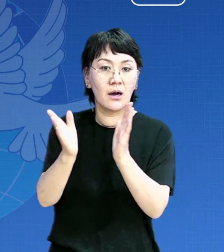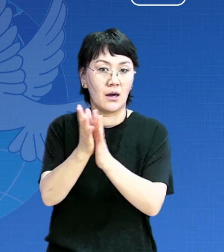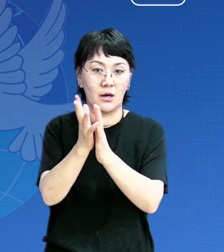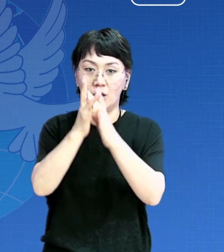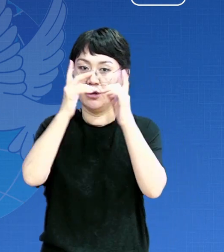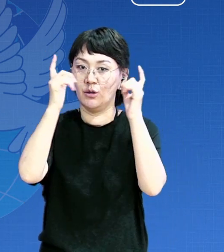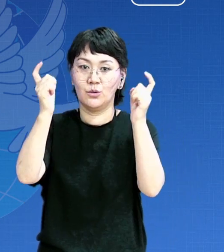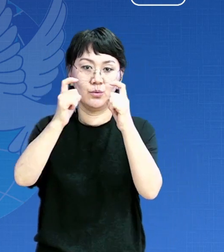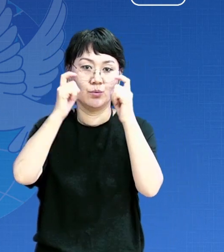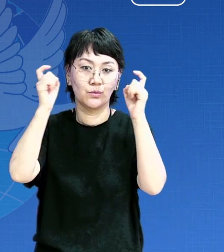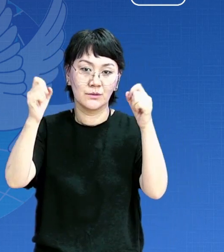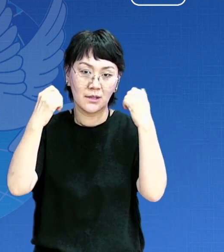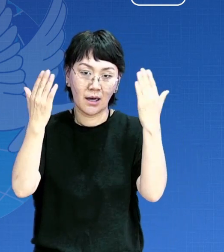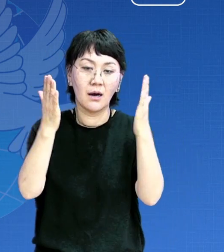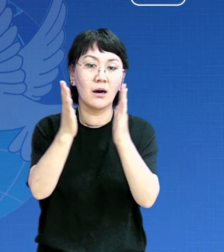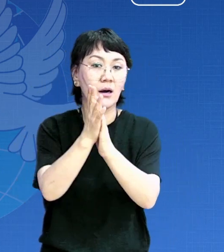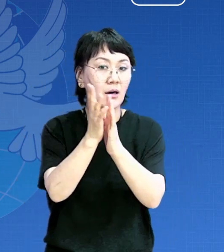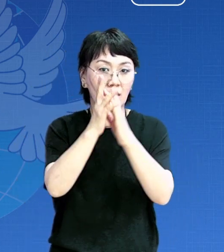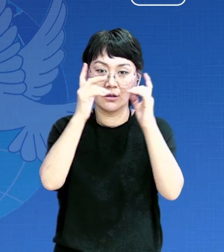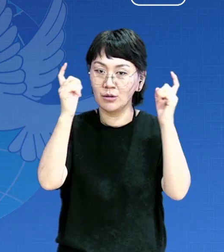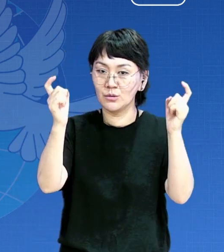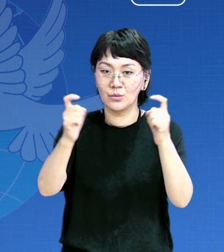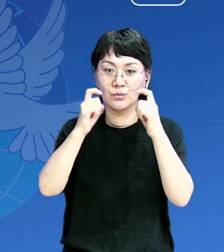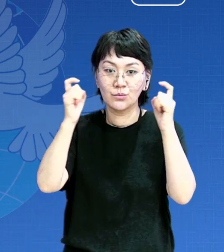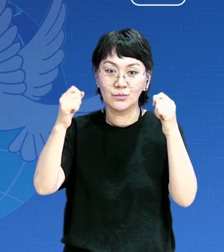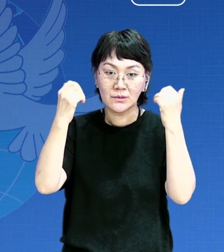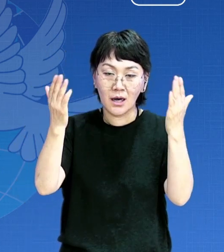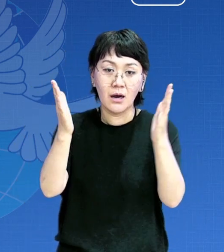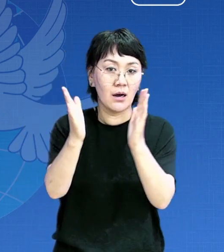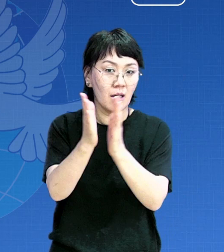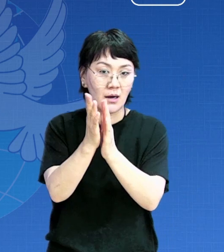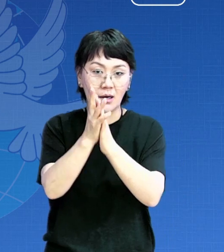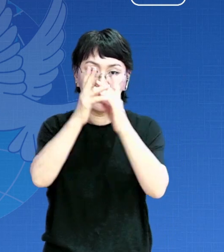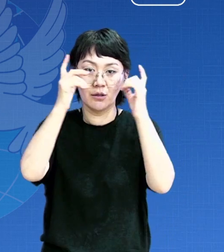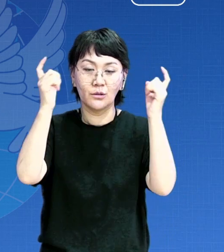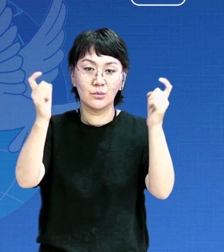эзнийг Аллилуйя, Аллилуйя,